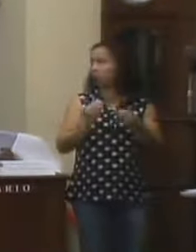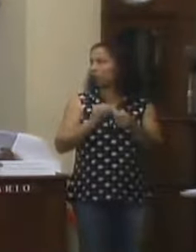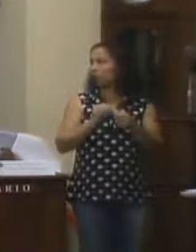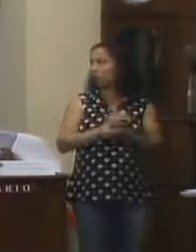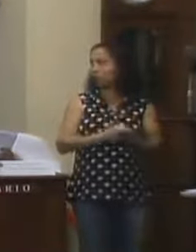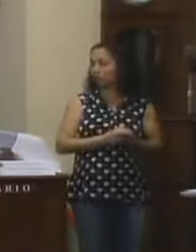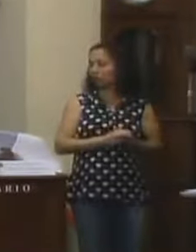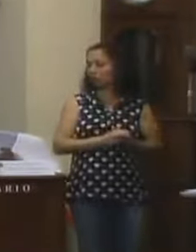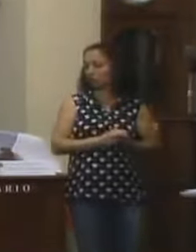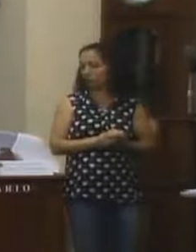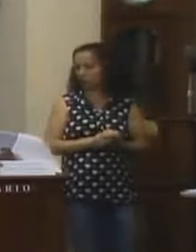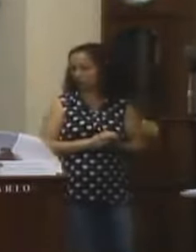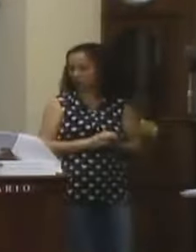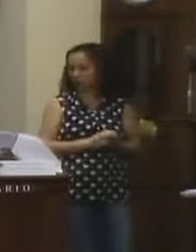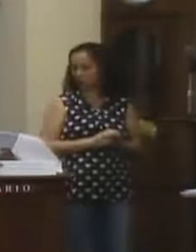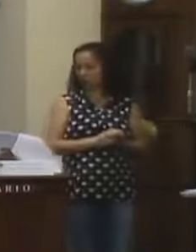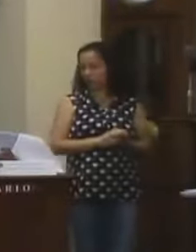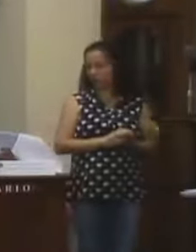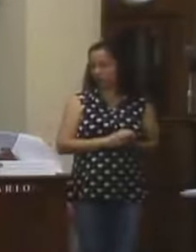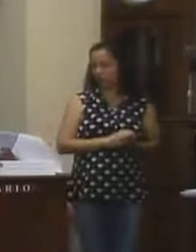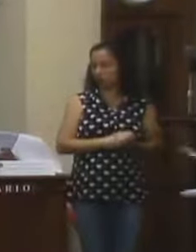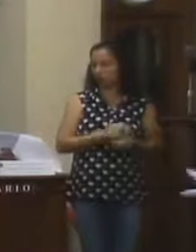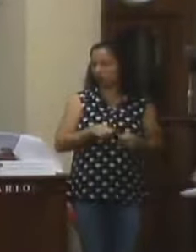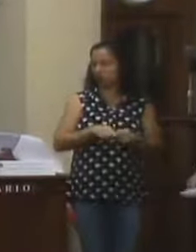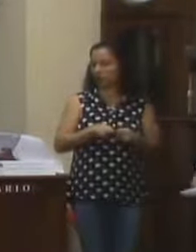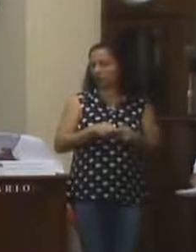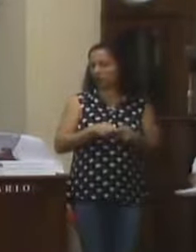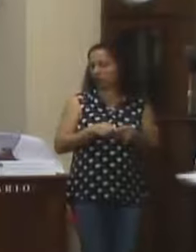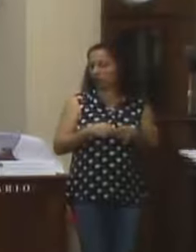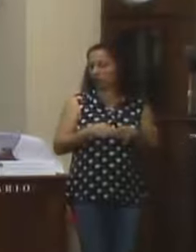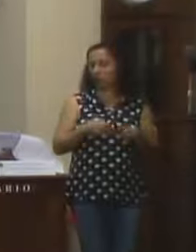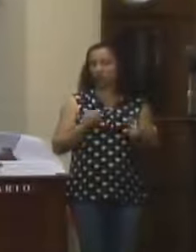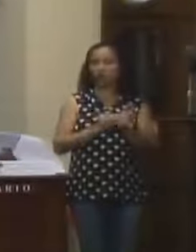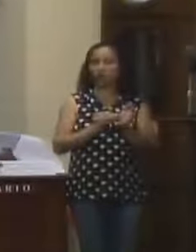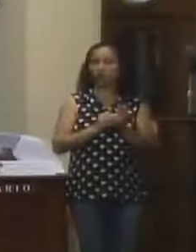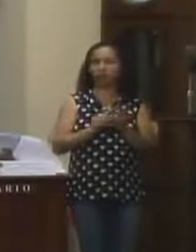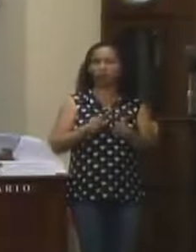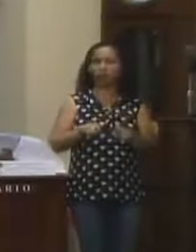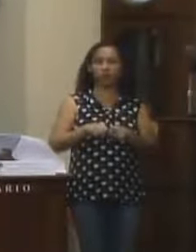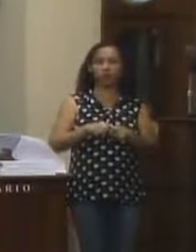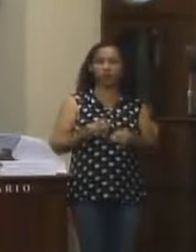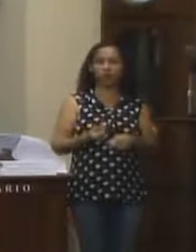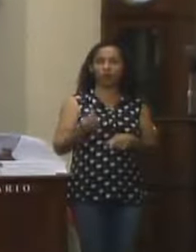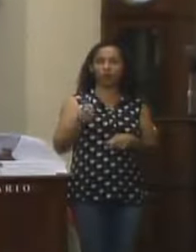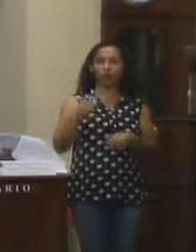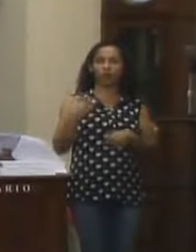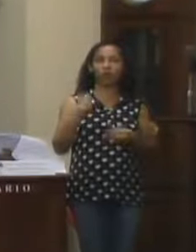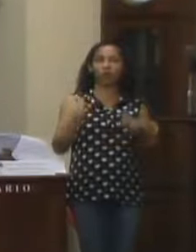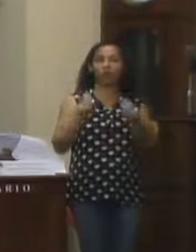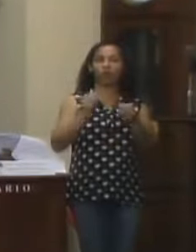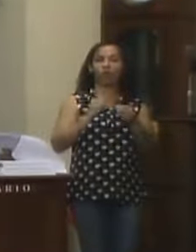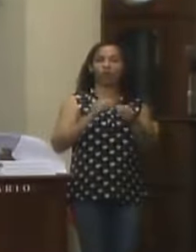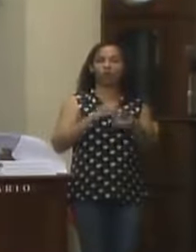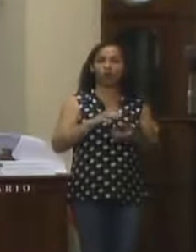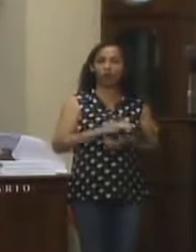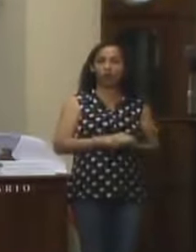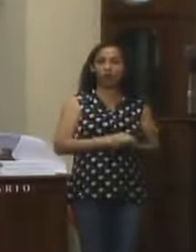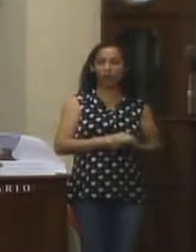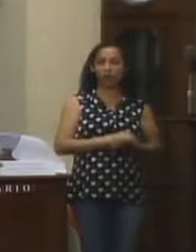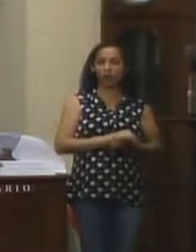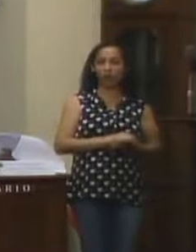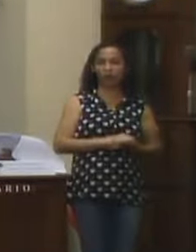para a instalação do serviço, que, embora digno, esbarra na falta de recurso e previsão legal que impossibilita a implementação de leis que pesem os cofres